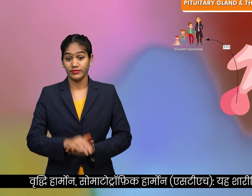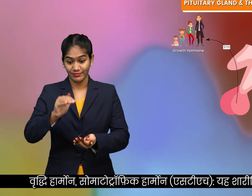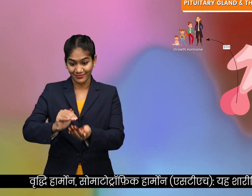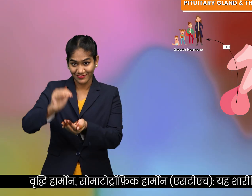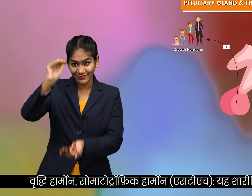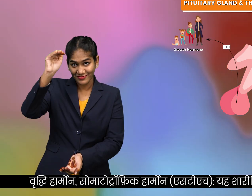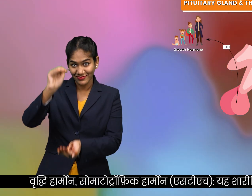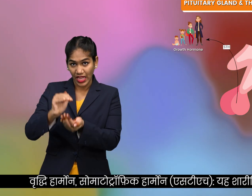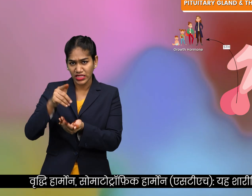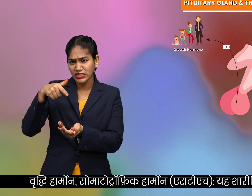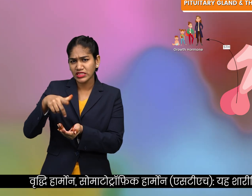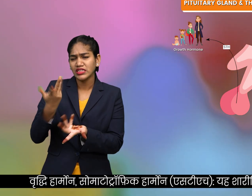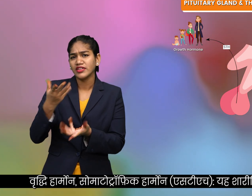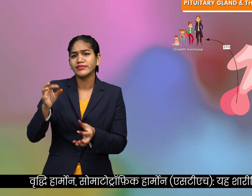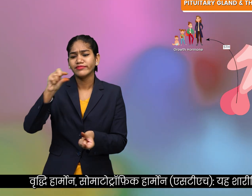वृद्धि हार्मोन,